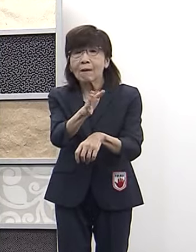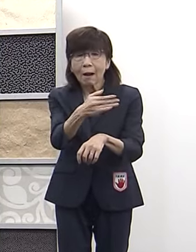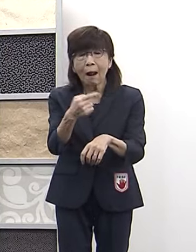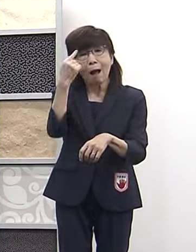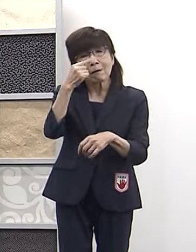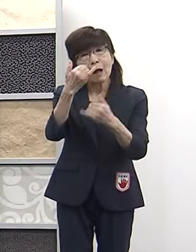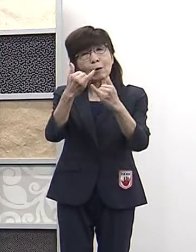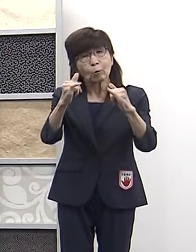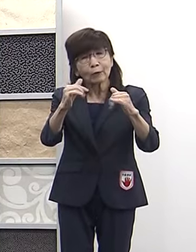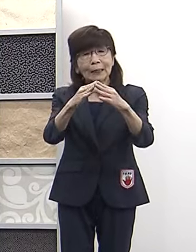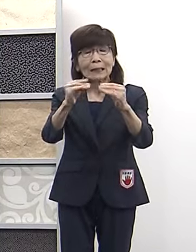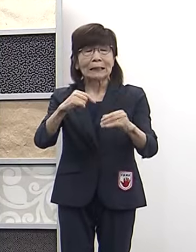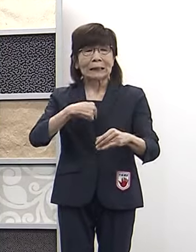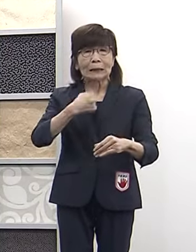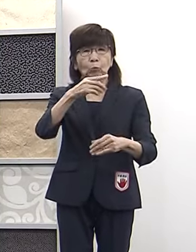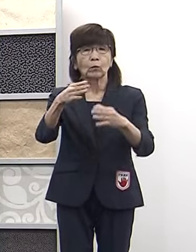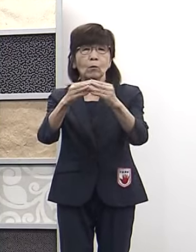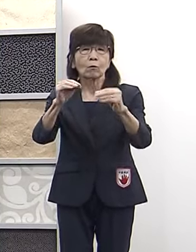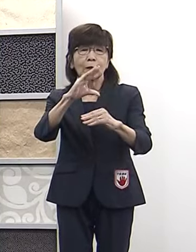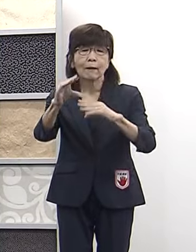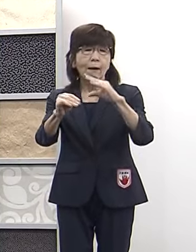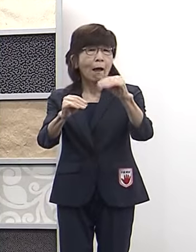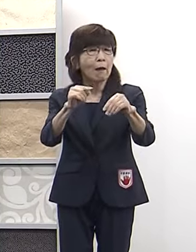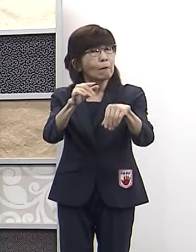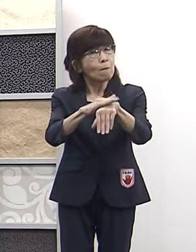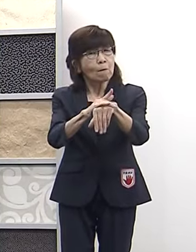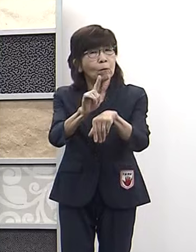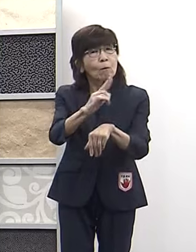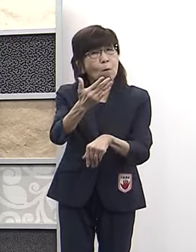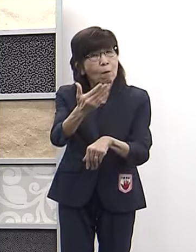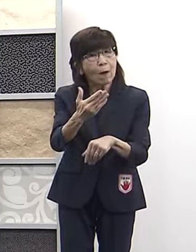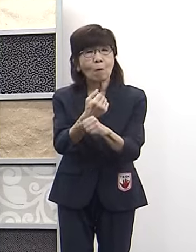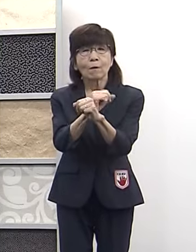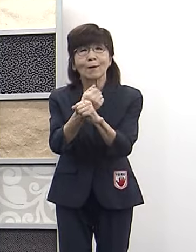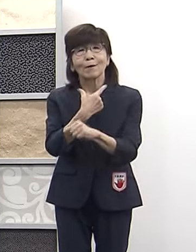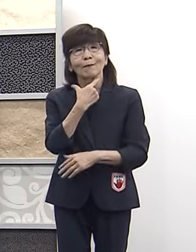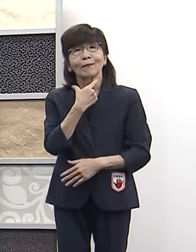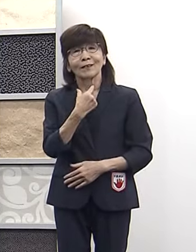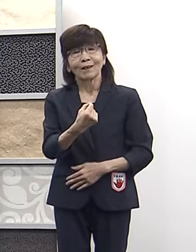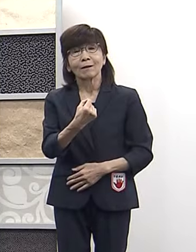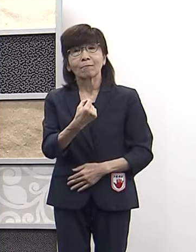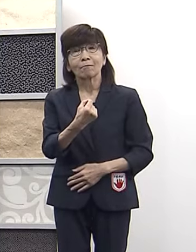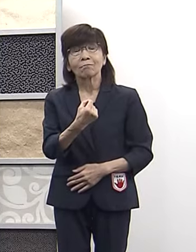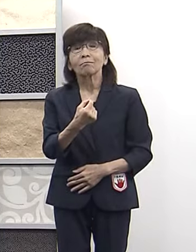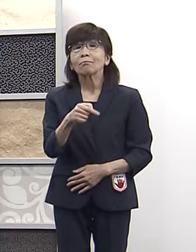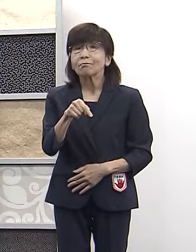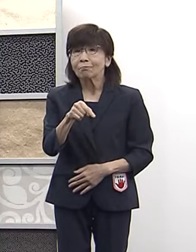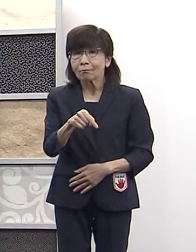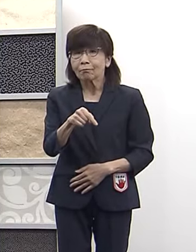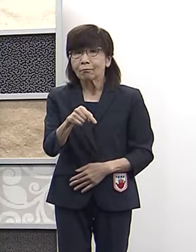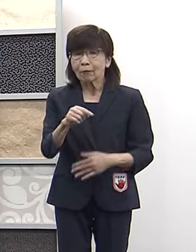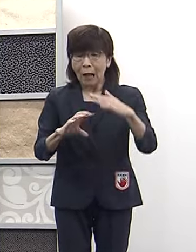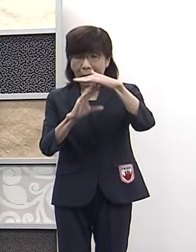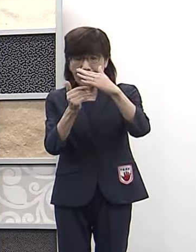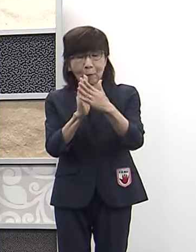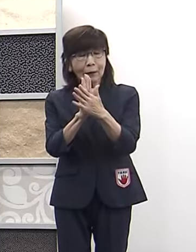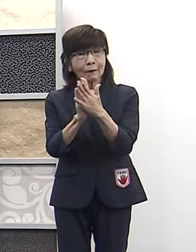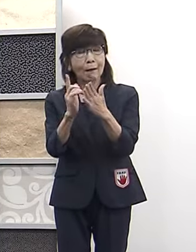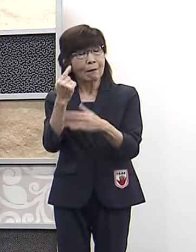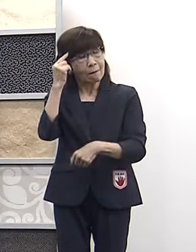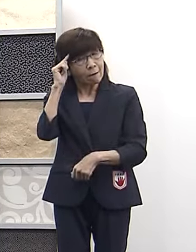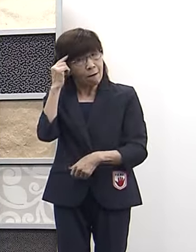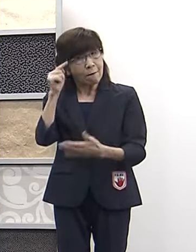ないか、その旨、研究をしてまいりたいと思います。これは当然のことながら、本県だけで解決できる問題